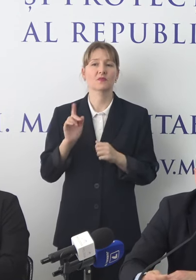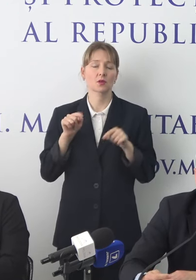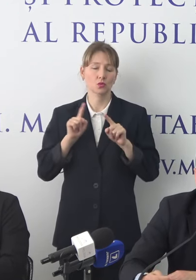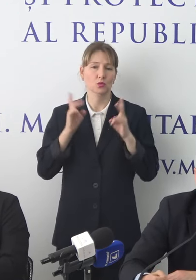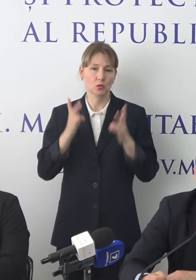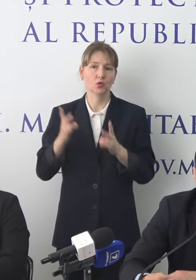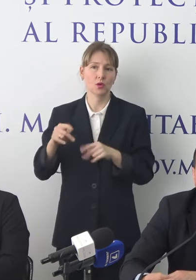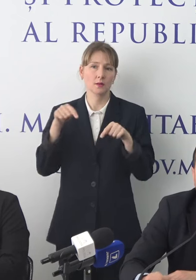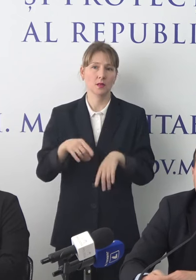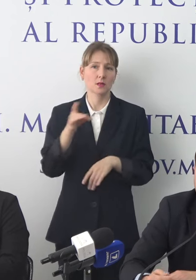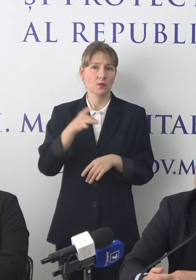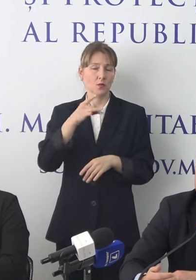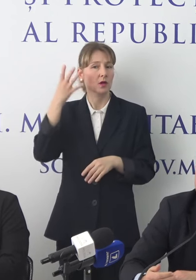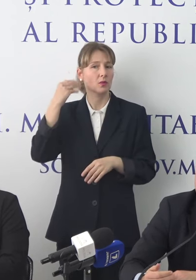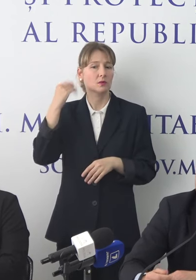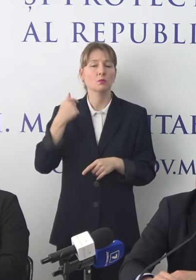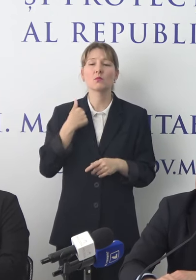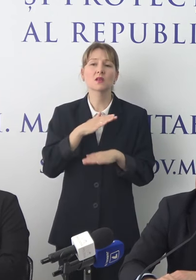noi nu vrem să pretindem că